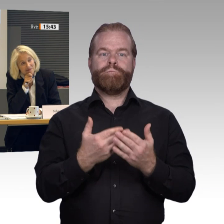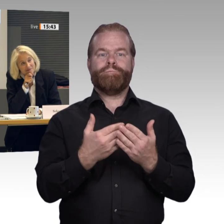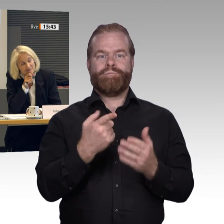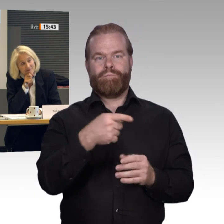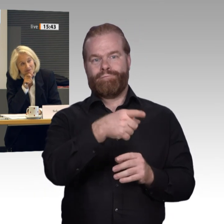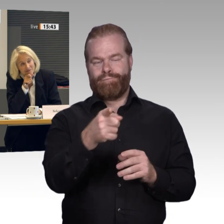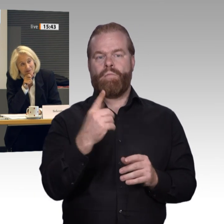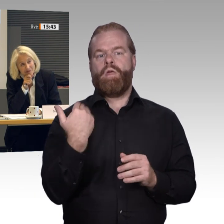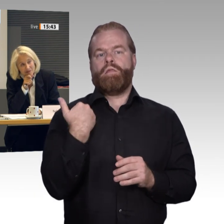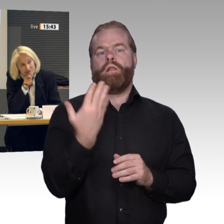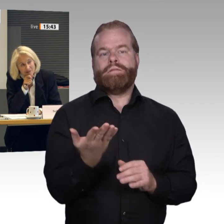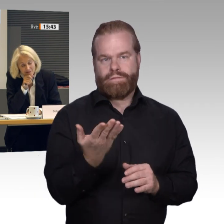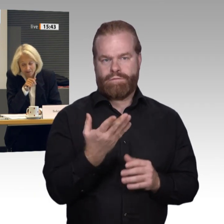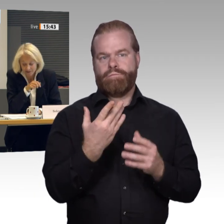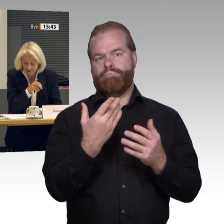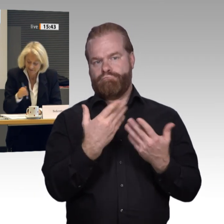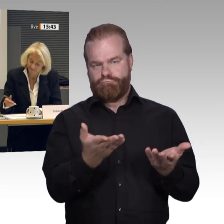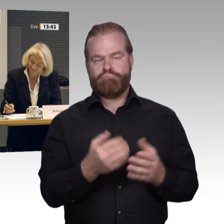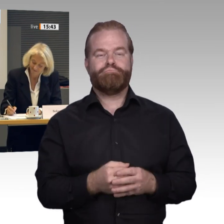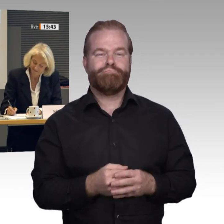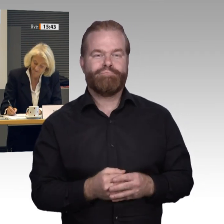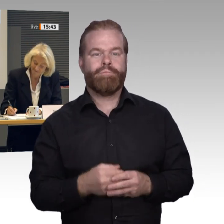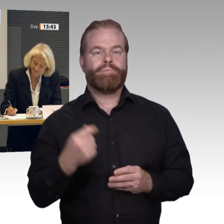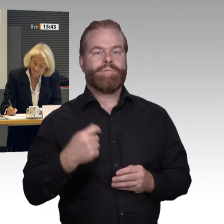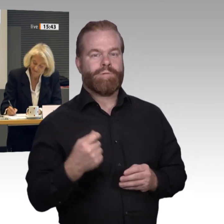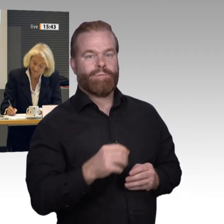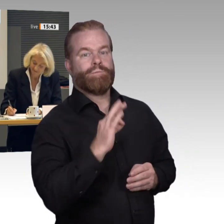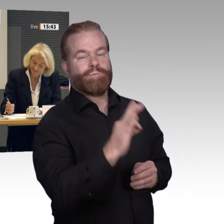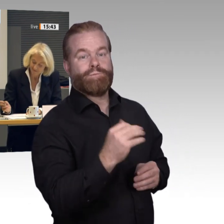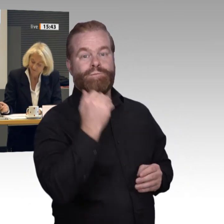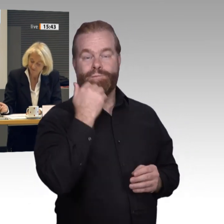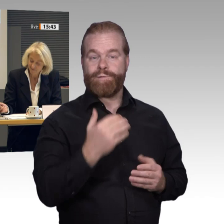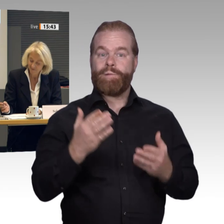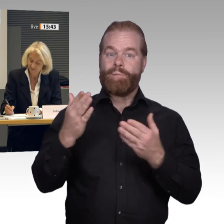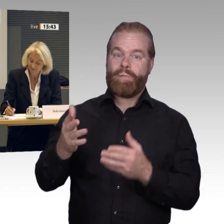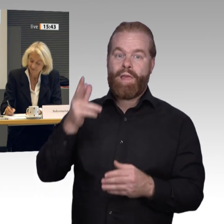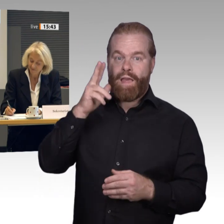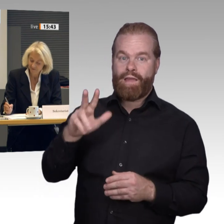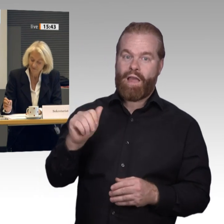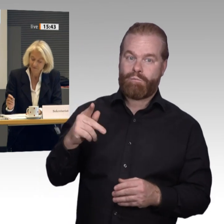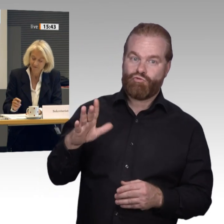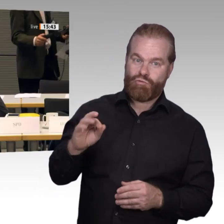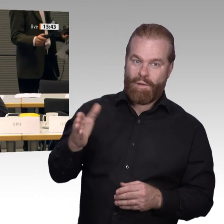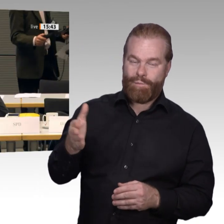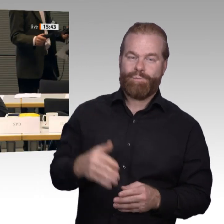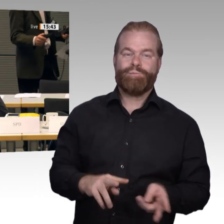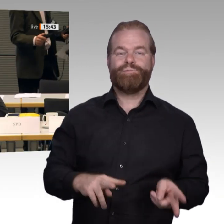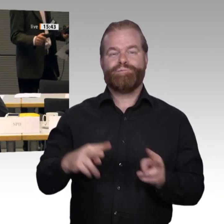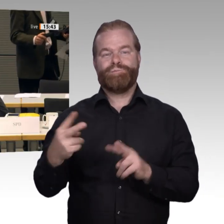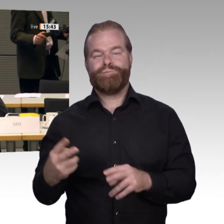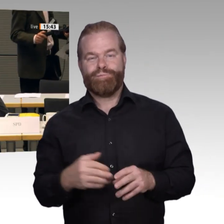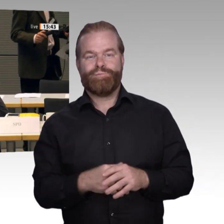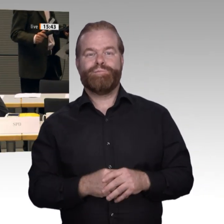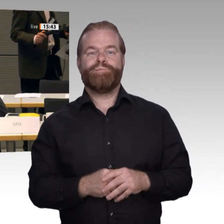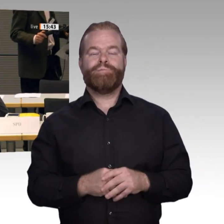Meine Frage geht auch an den Deutschen Verein. Wie hoch schätzen Sie die Kosten der 100.000-Euro-Grenze für die Kommunen ein und